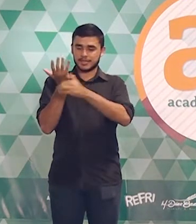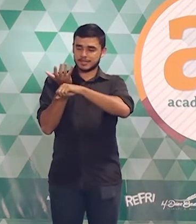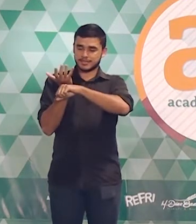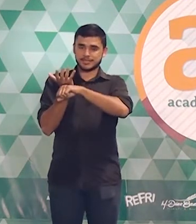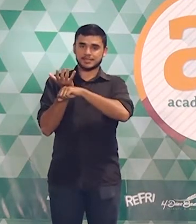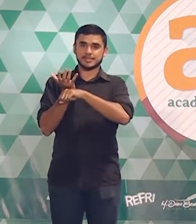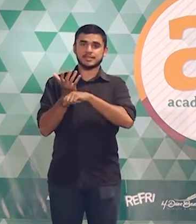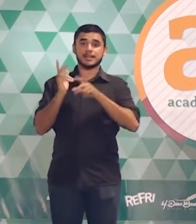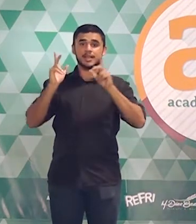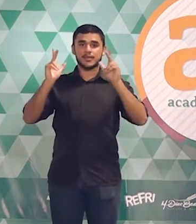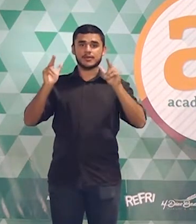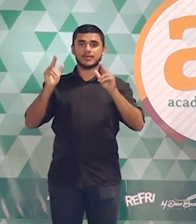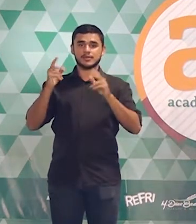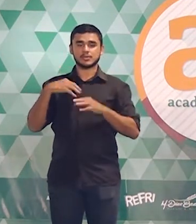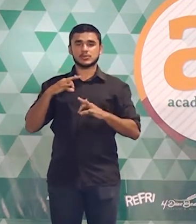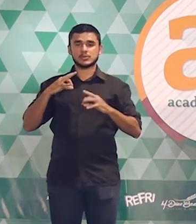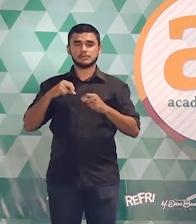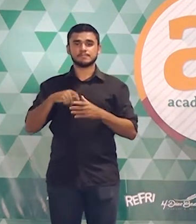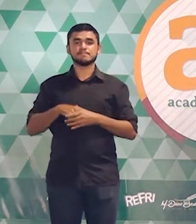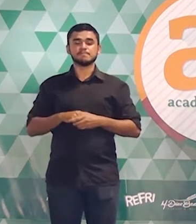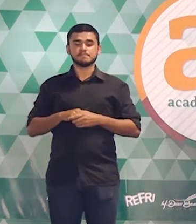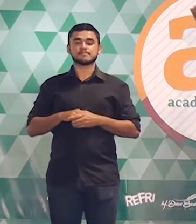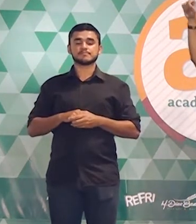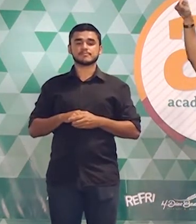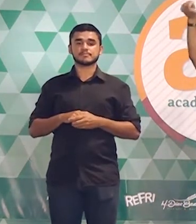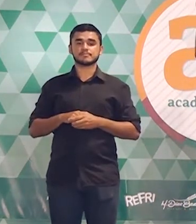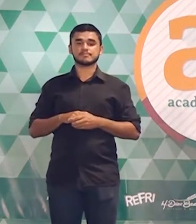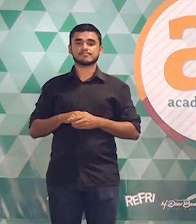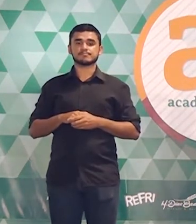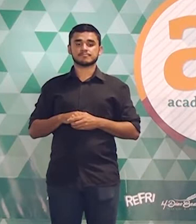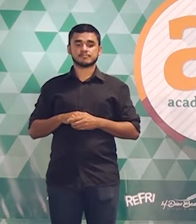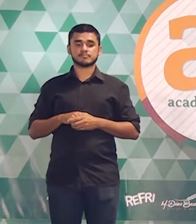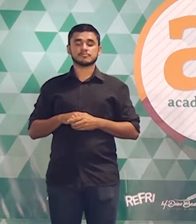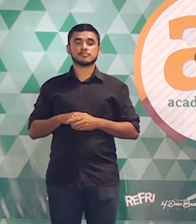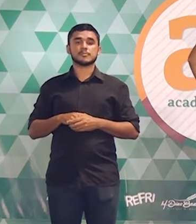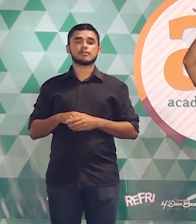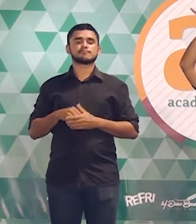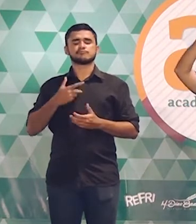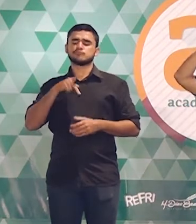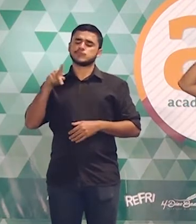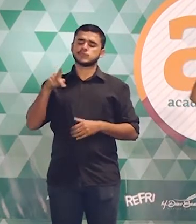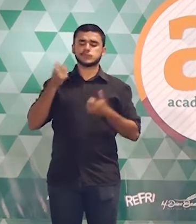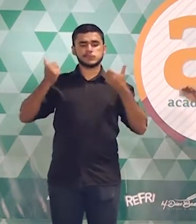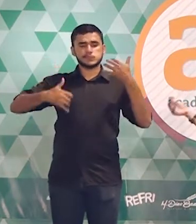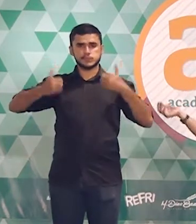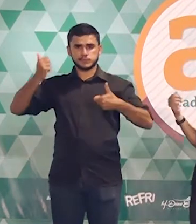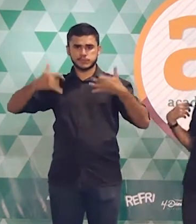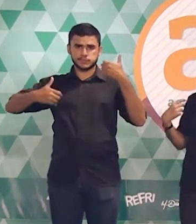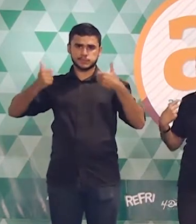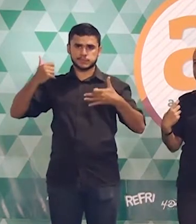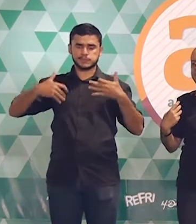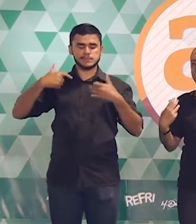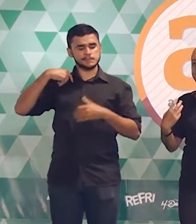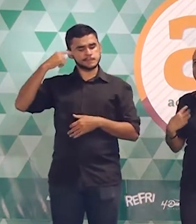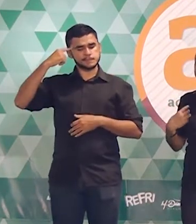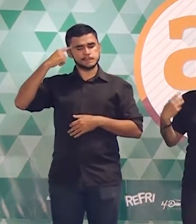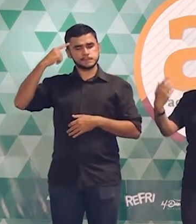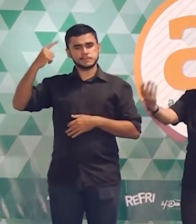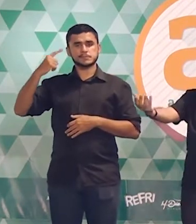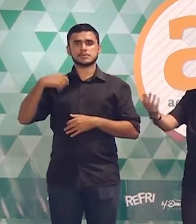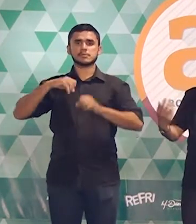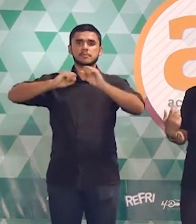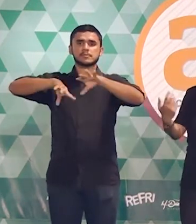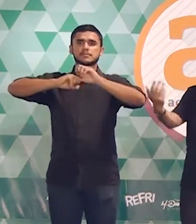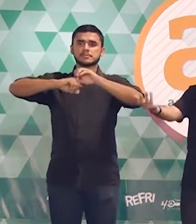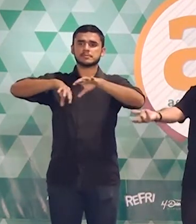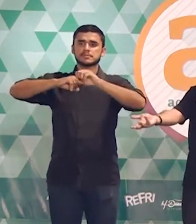ama uma prisão de ventre. Olha só, o professor está lá ensinando. É chato você imaginar que alguém está